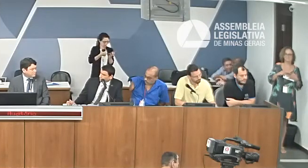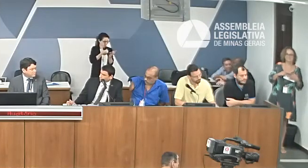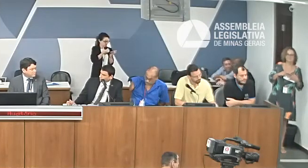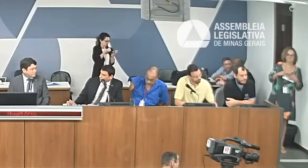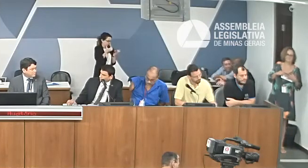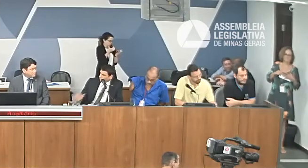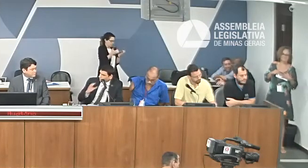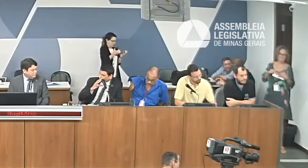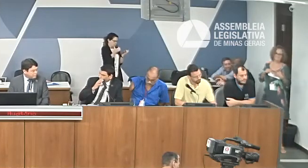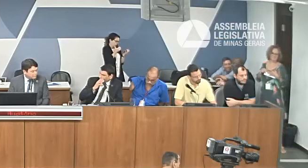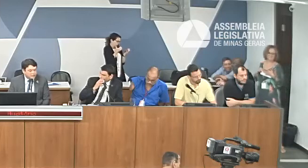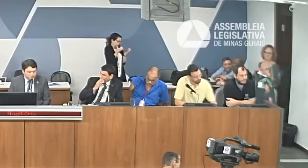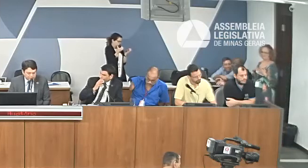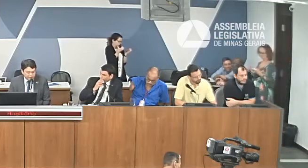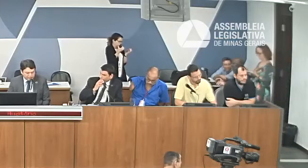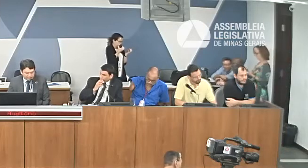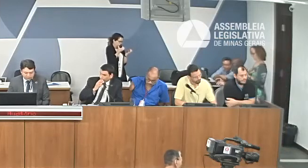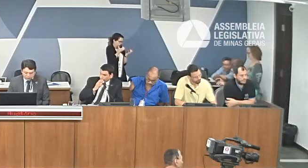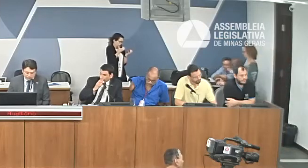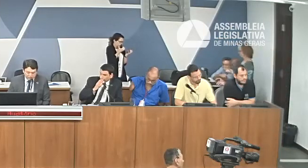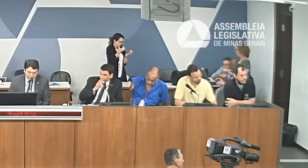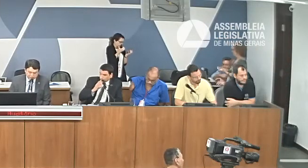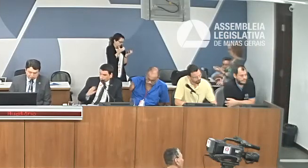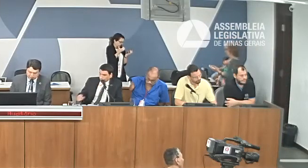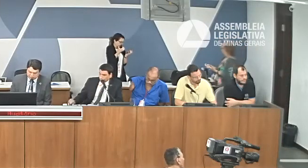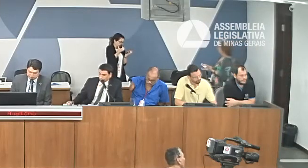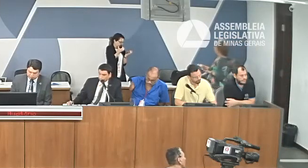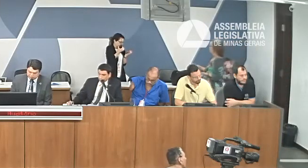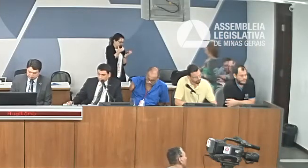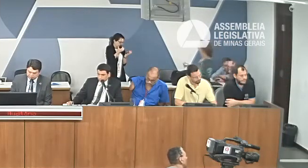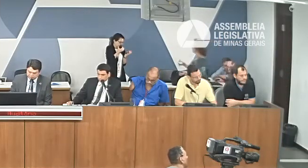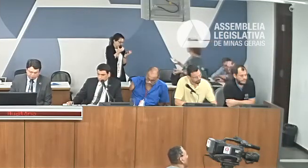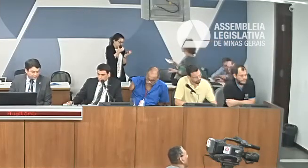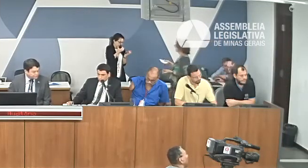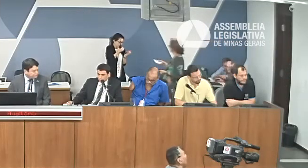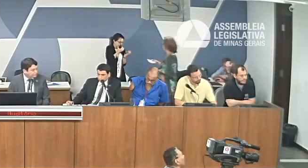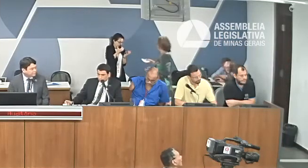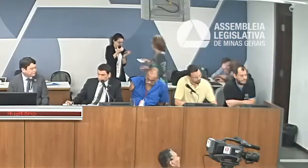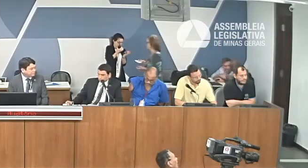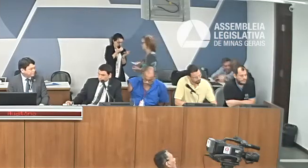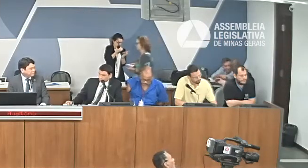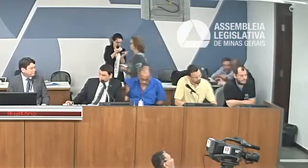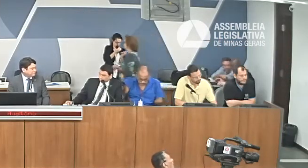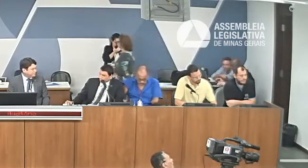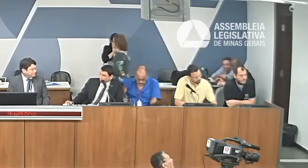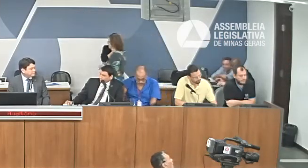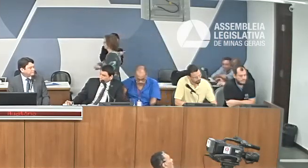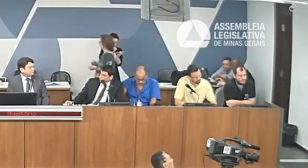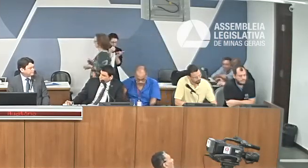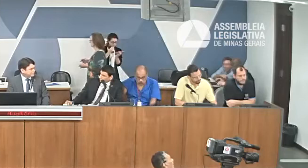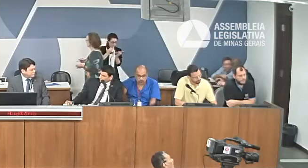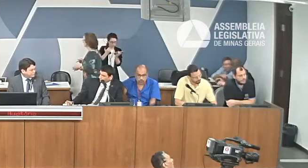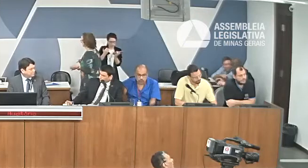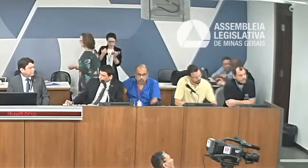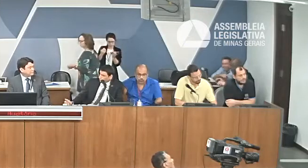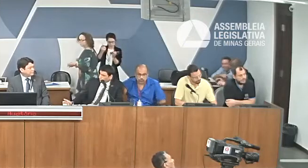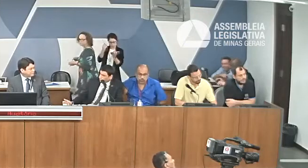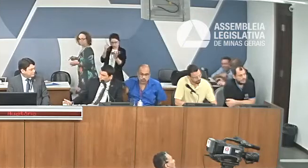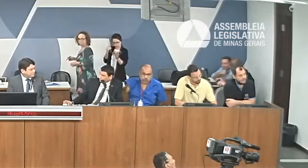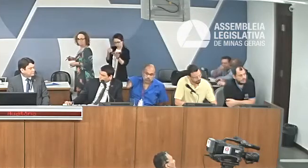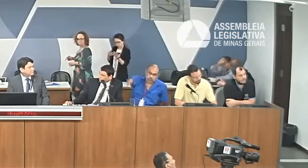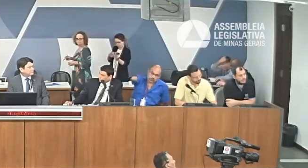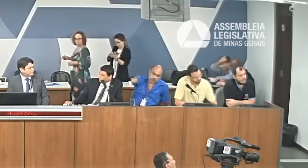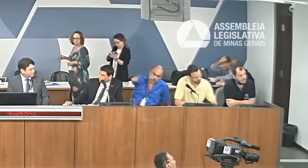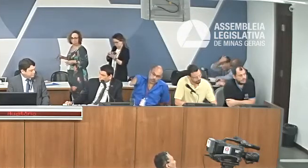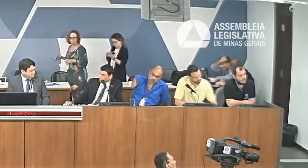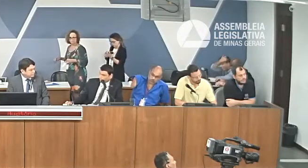é também membro da comissão de educação elemento da comissão de educação é às vezes a gente pode fazer uma audiência pública conjunta da pessoa